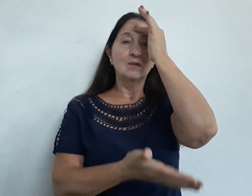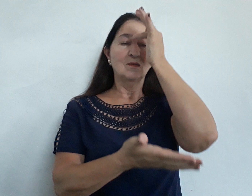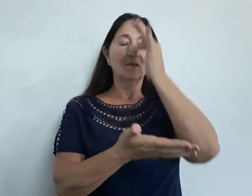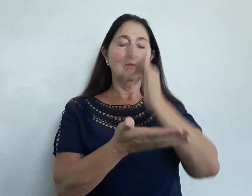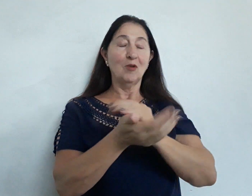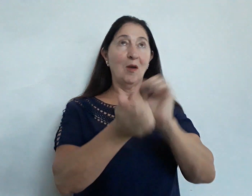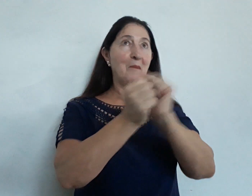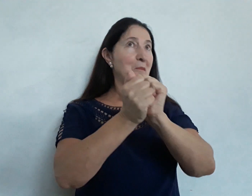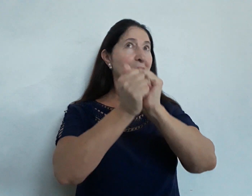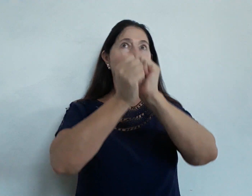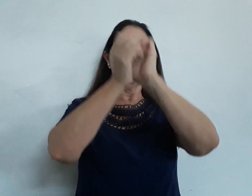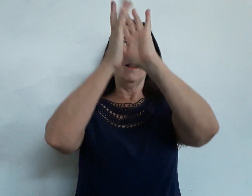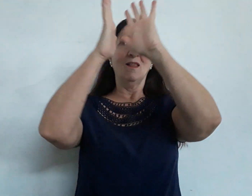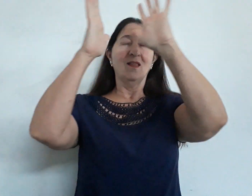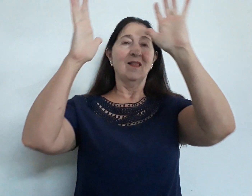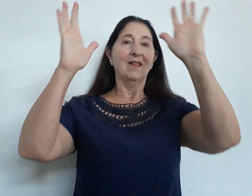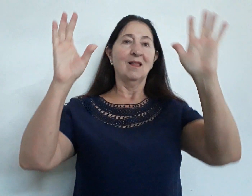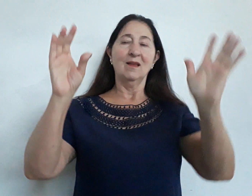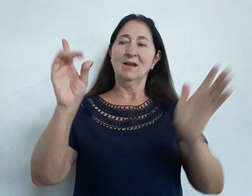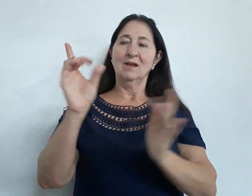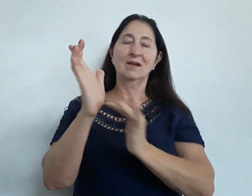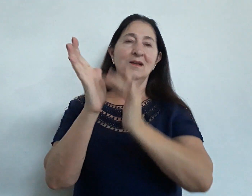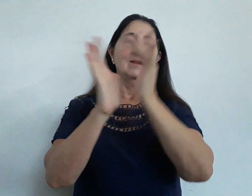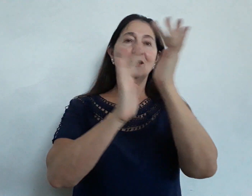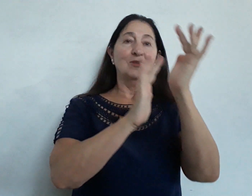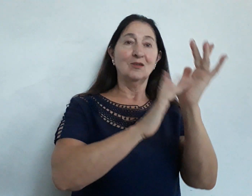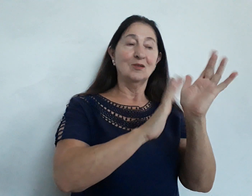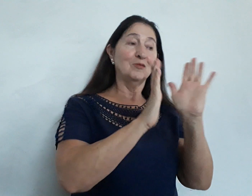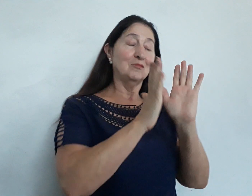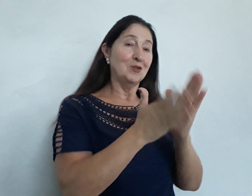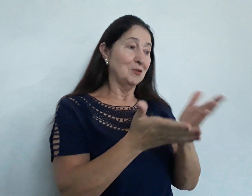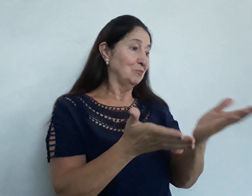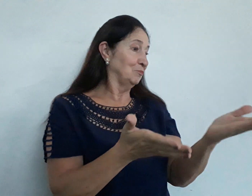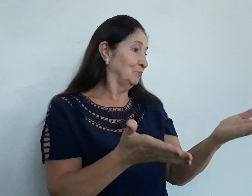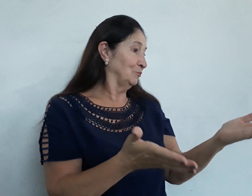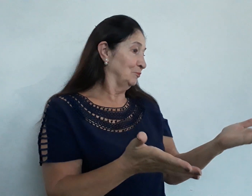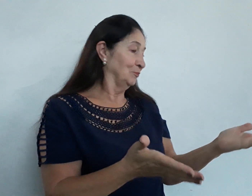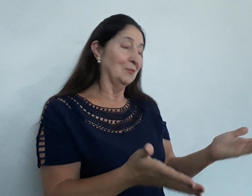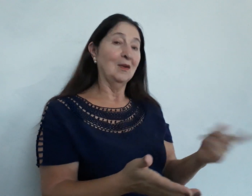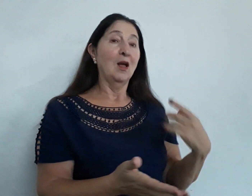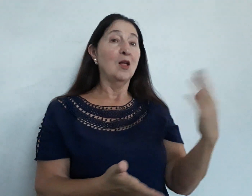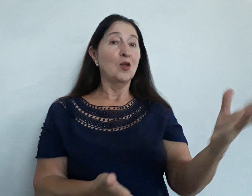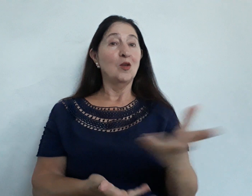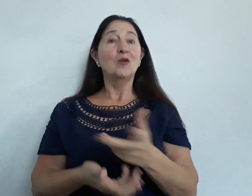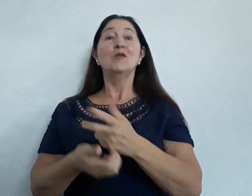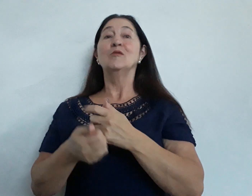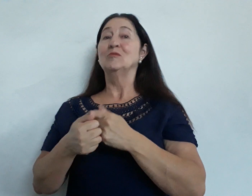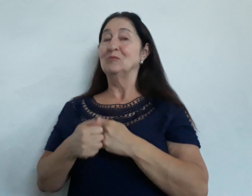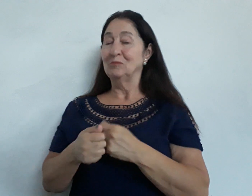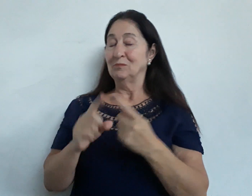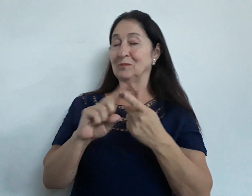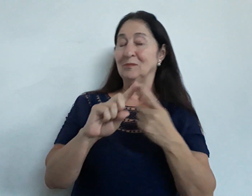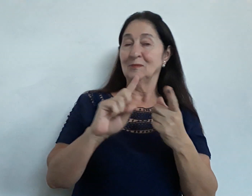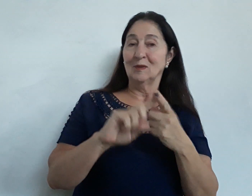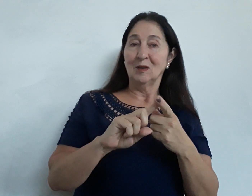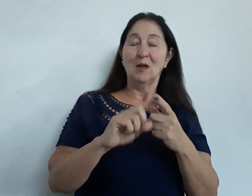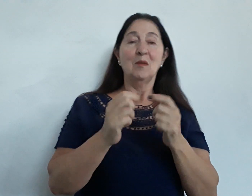de Jesus, que passa pela mão de Jesus, passa pela nossa mão, agora deve chegar na mão dos outros. Nós não